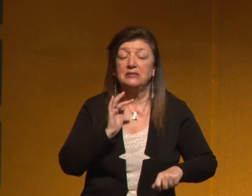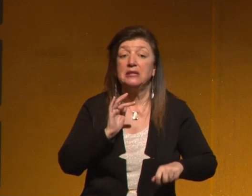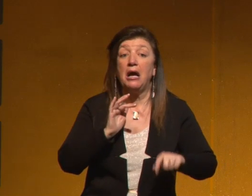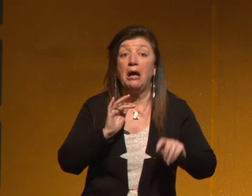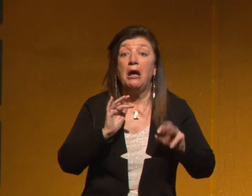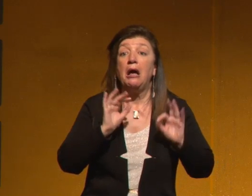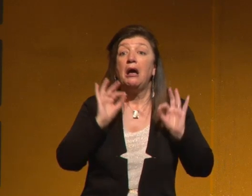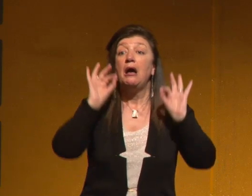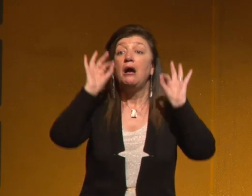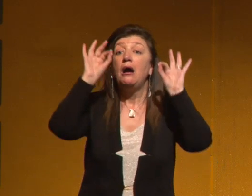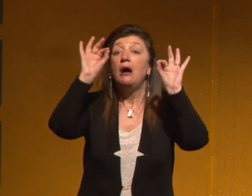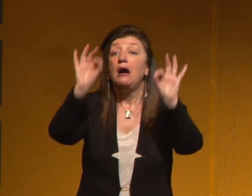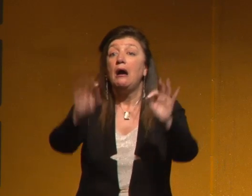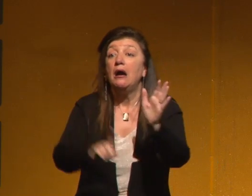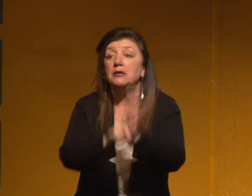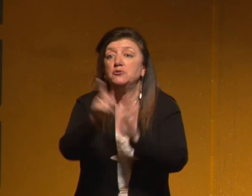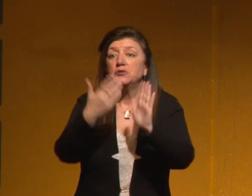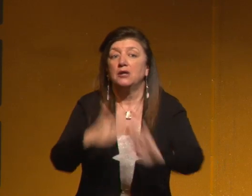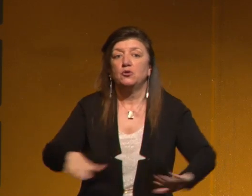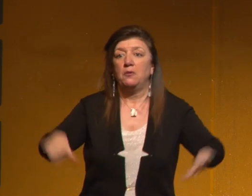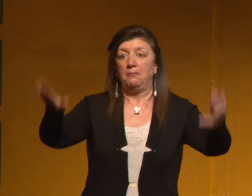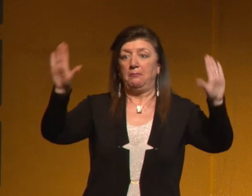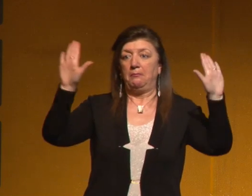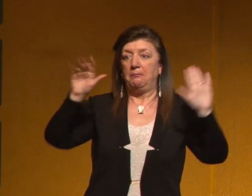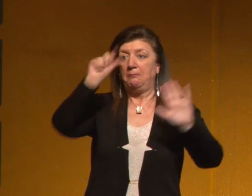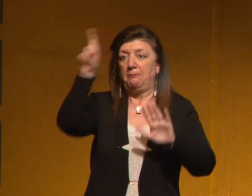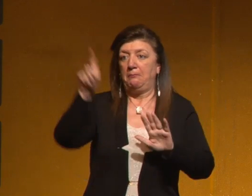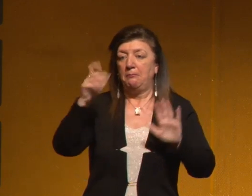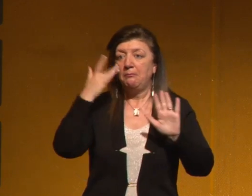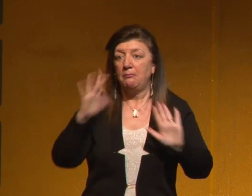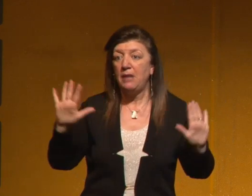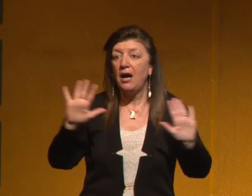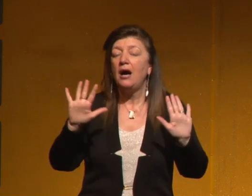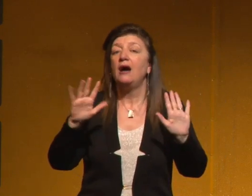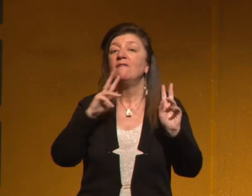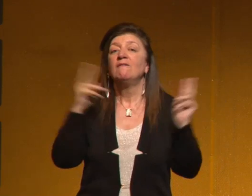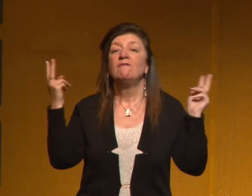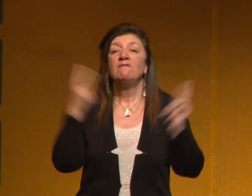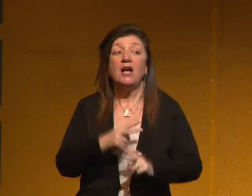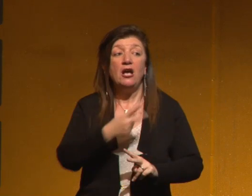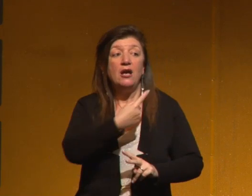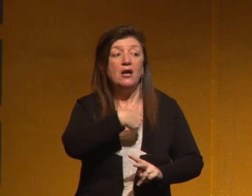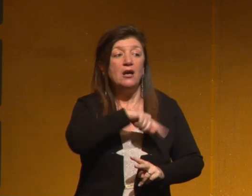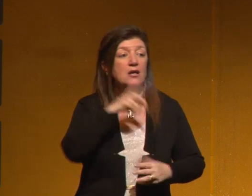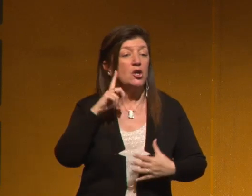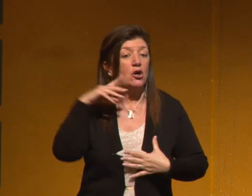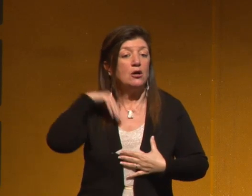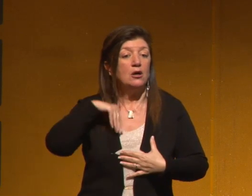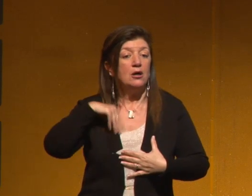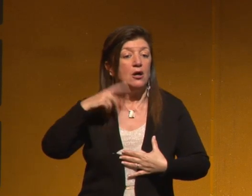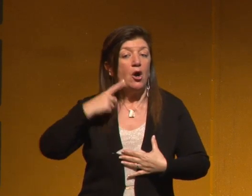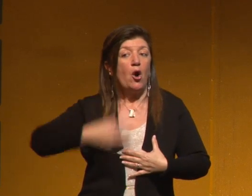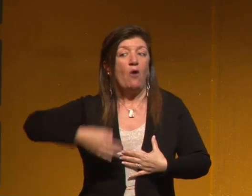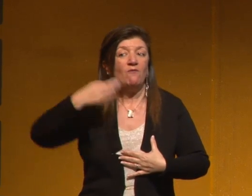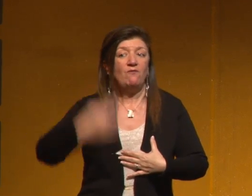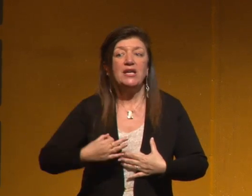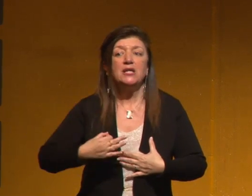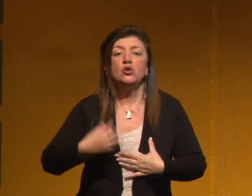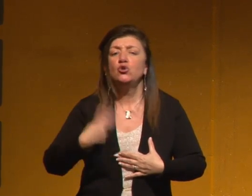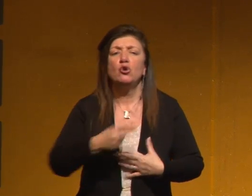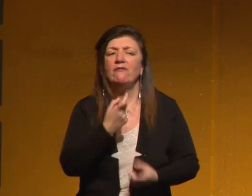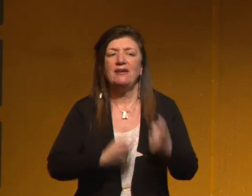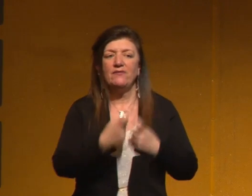finire non sappiamo quando a finire ma certo si sono buttati con una convinzione che può venire soltanto da